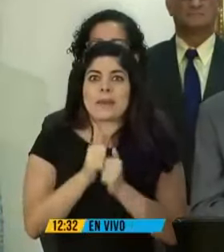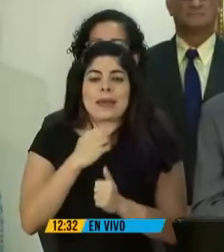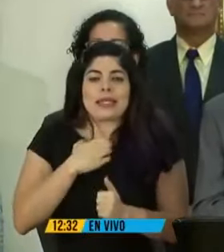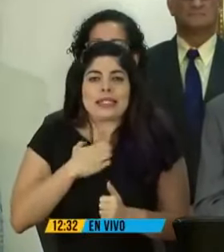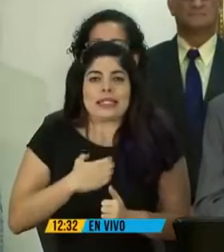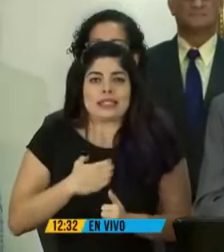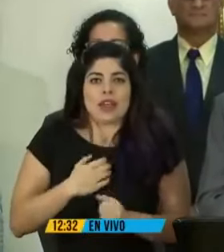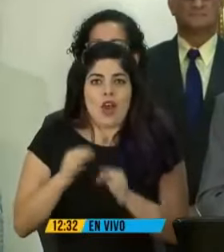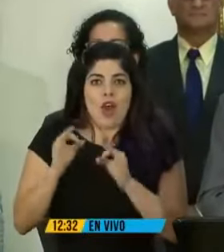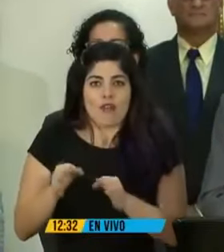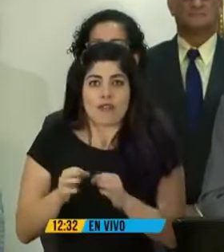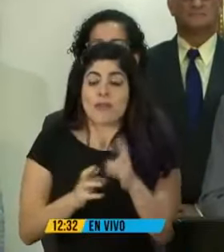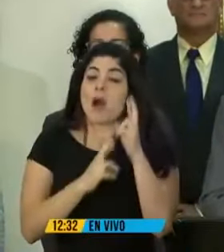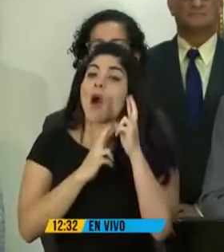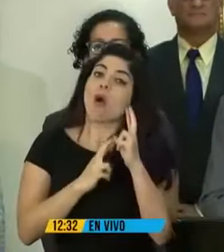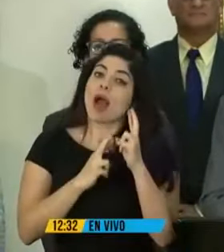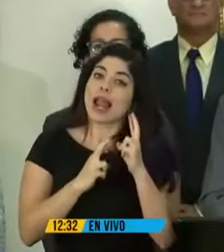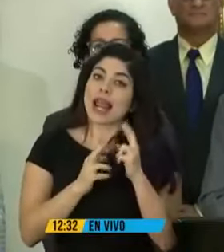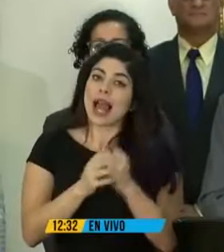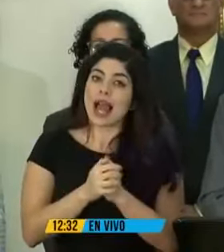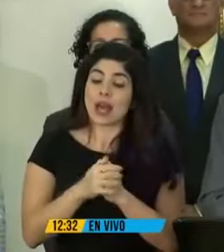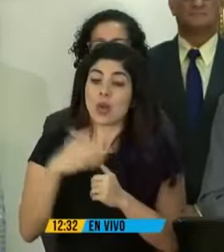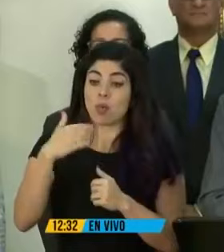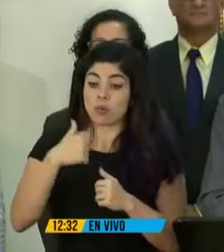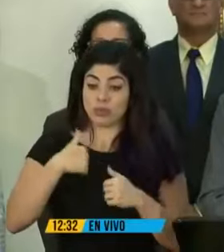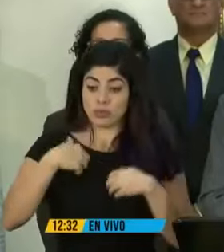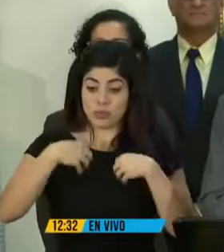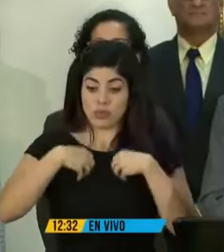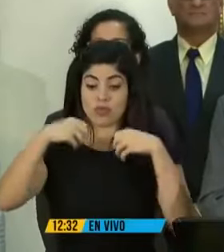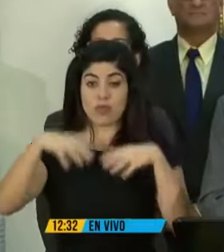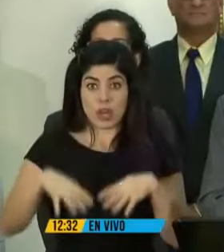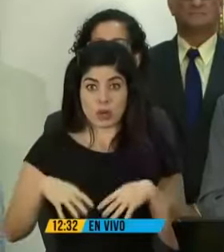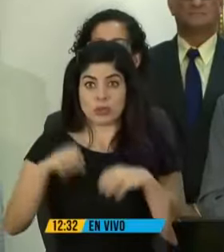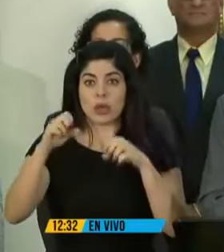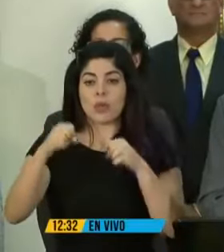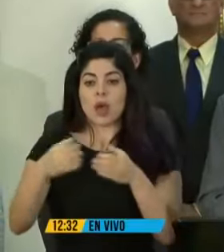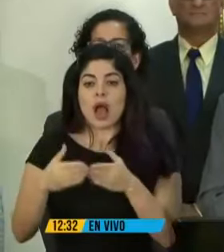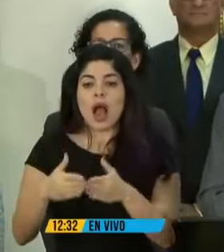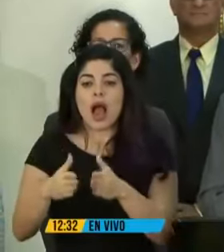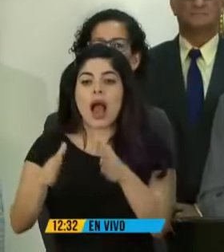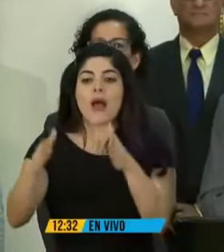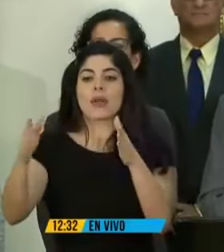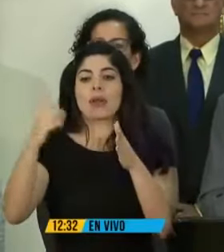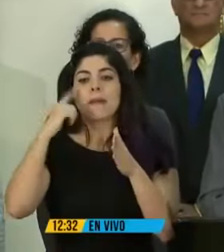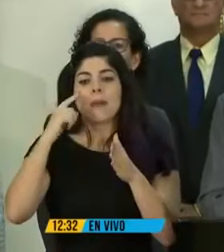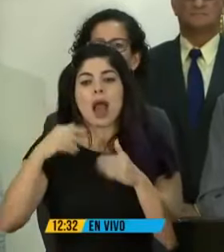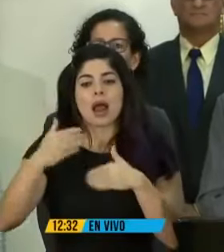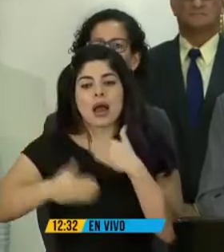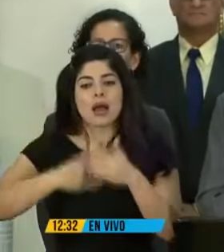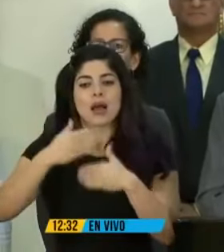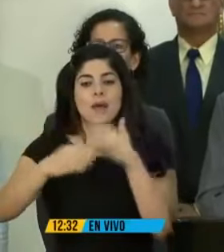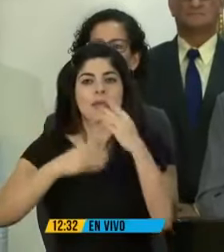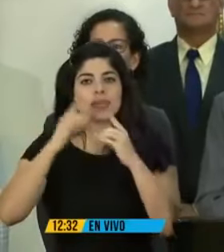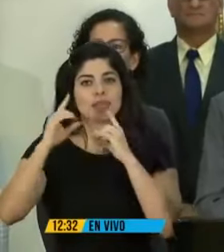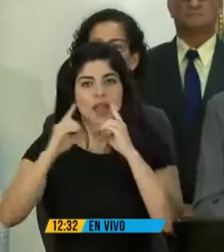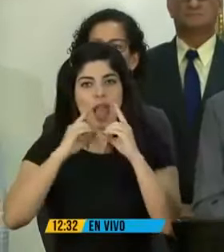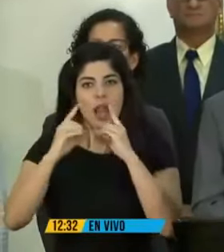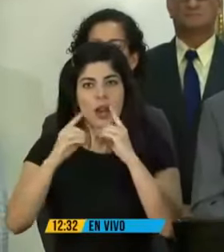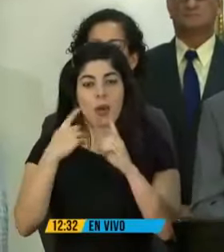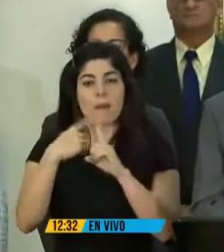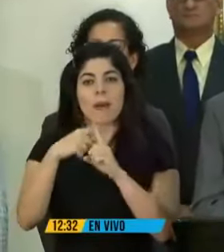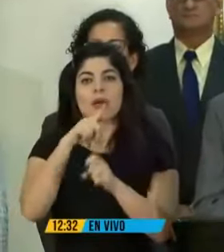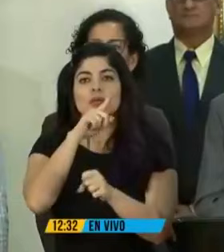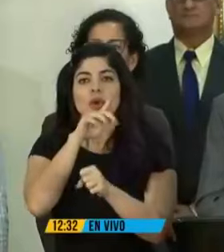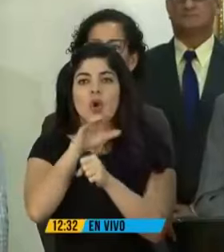confirme. Ojalá, tras mi renuncia, se abran avenidas para un río de diálogo y